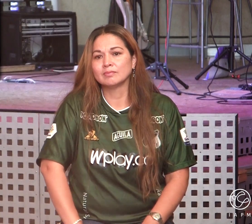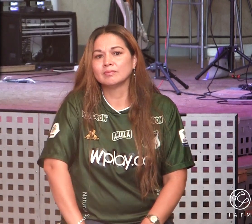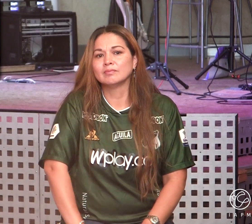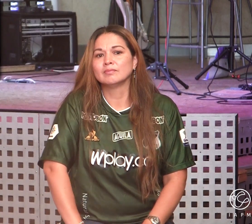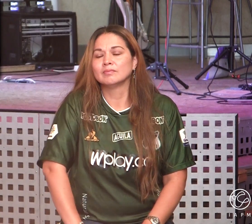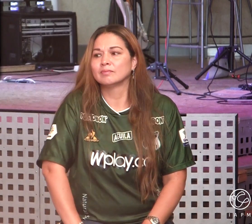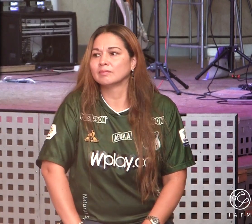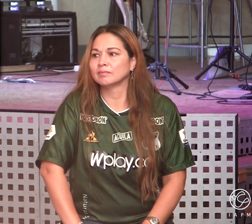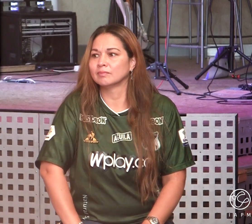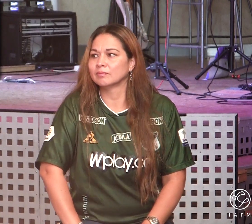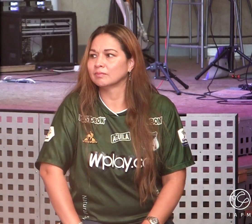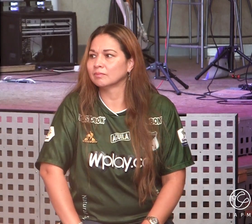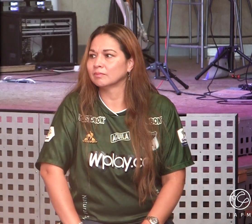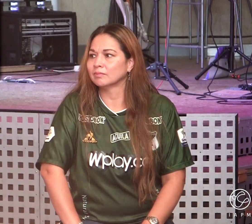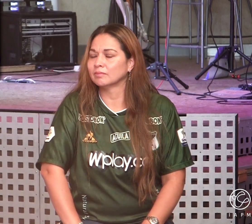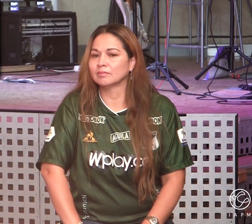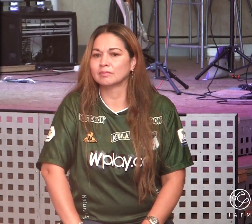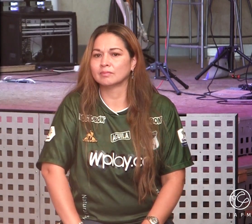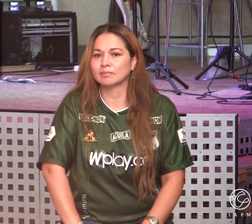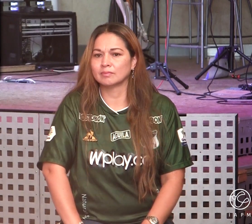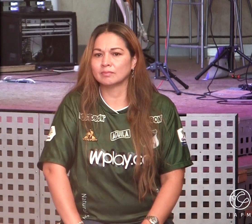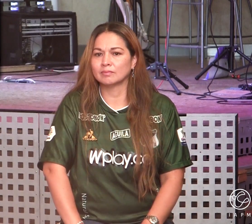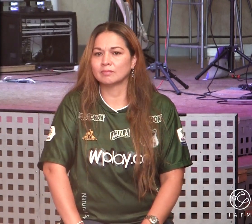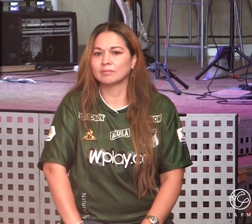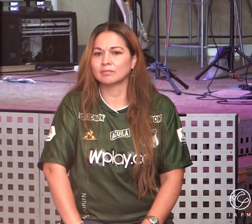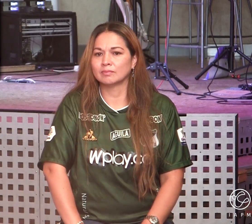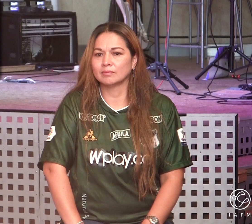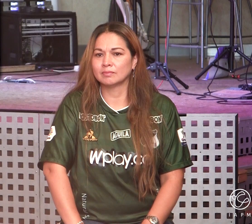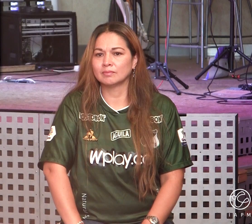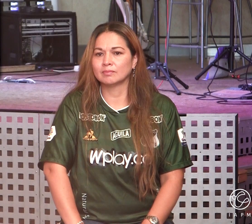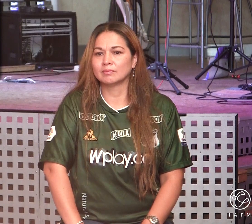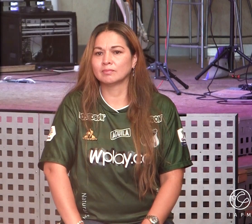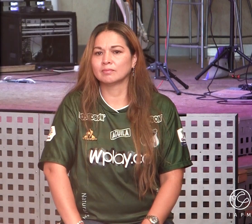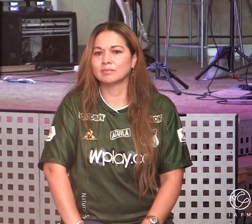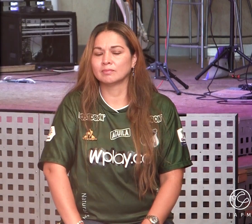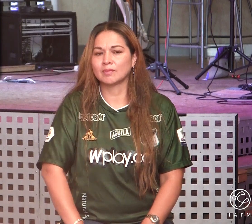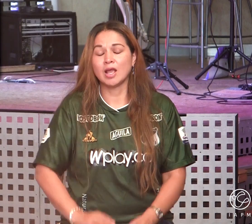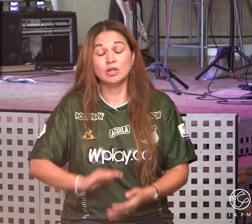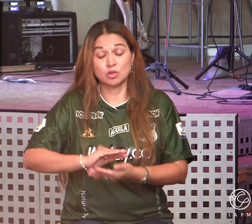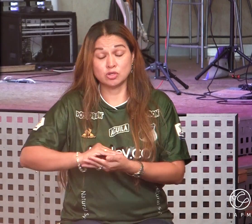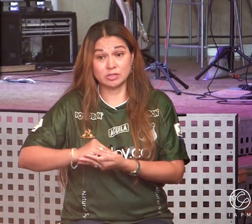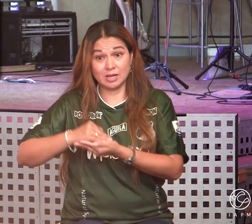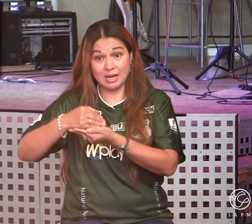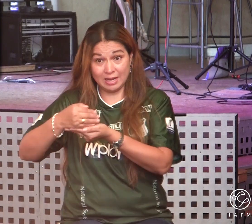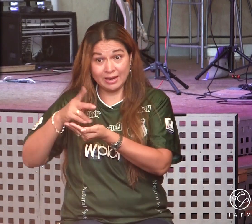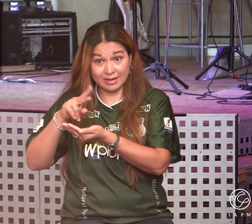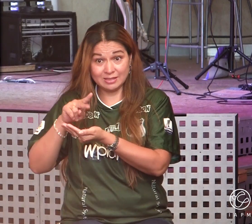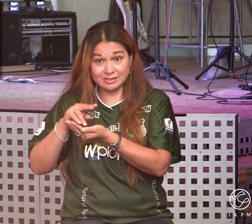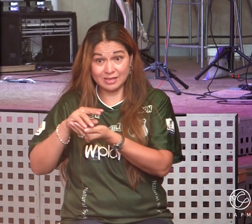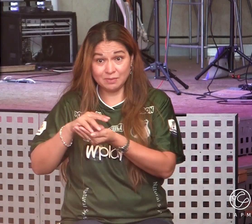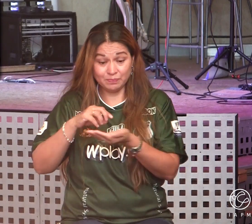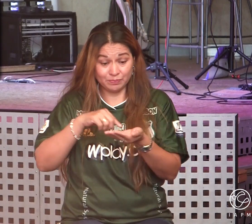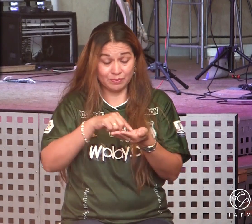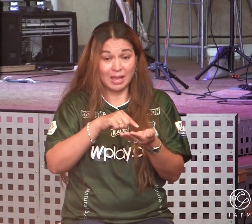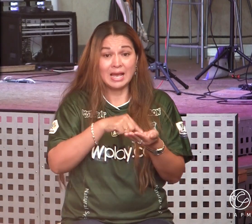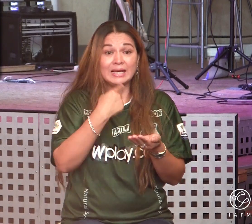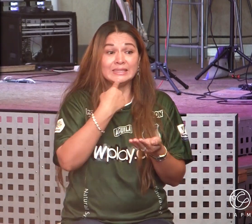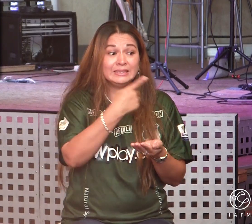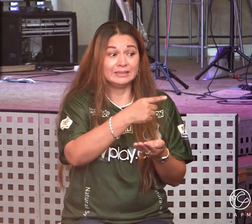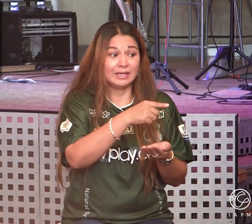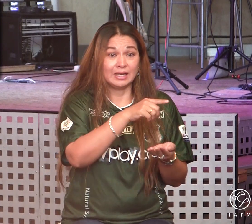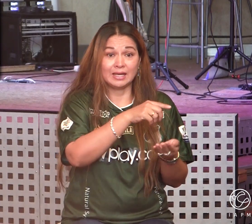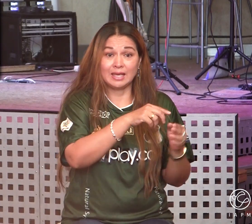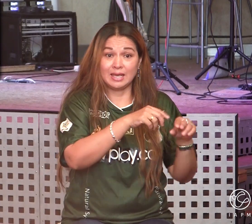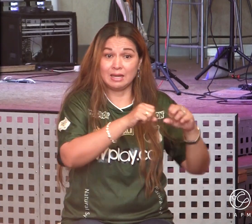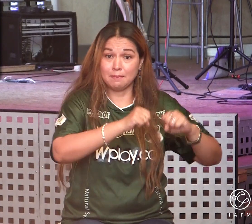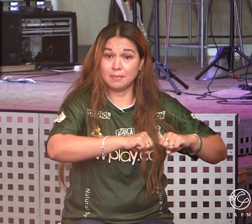de su hermano, se embolsilló 2/3 de todo. Es el mismo que tú vas a encontrar al final diciendo, nunca me has